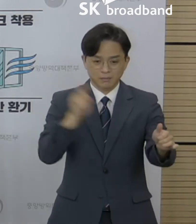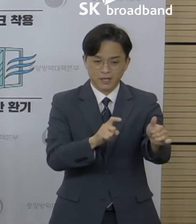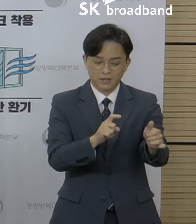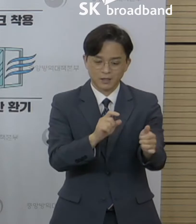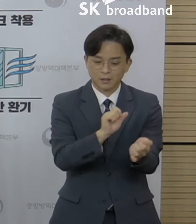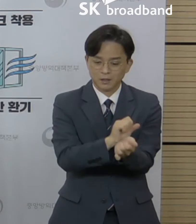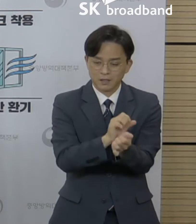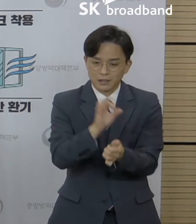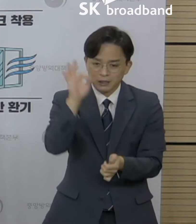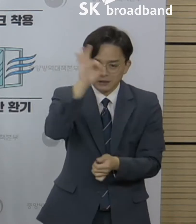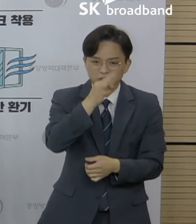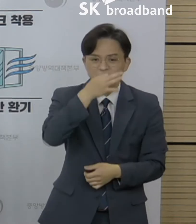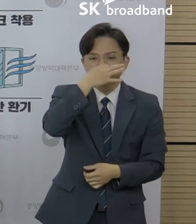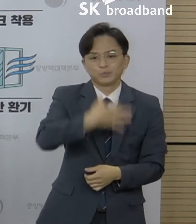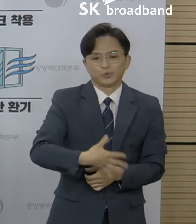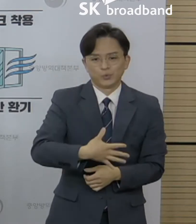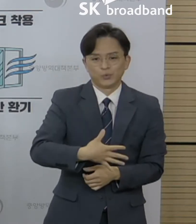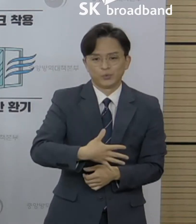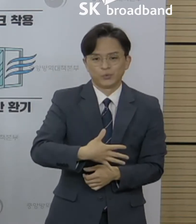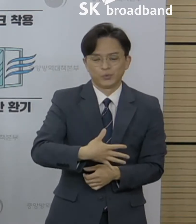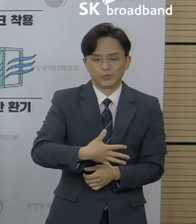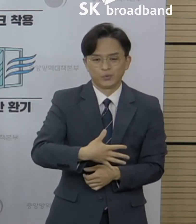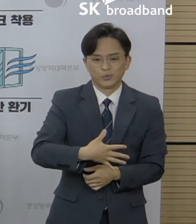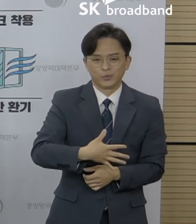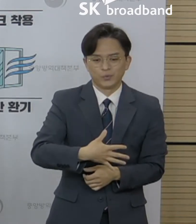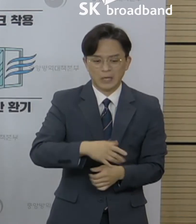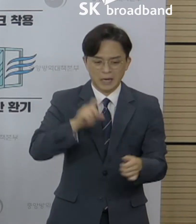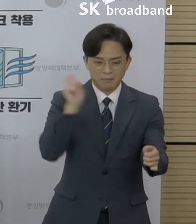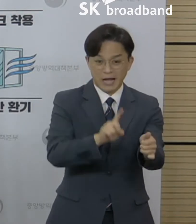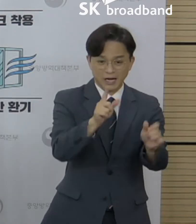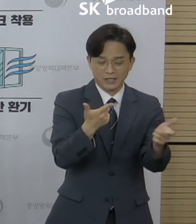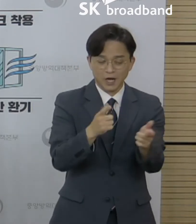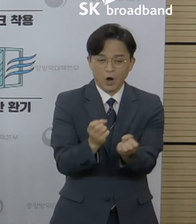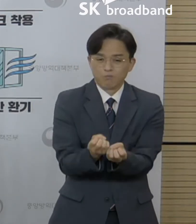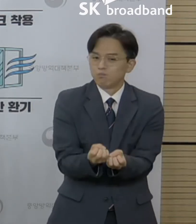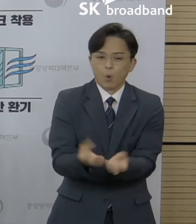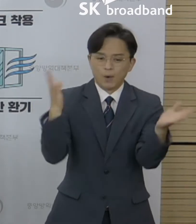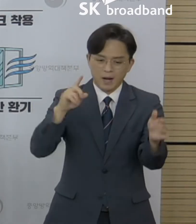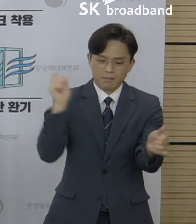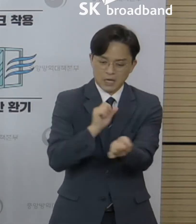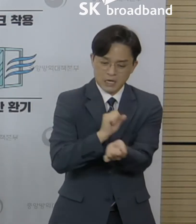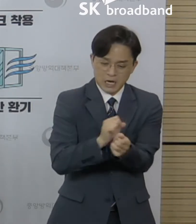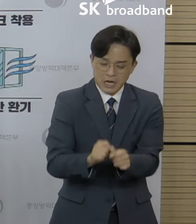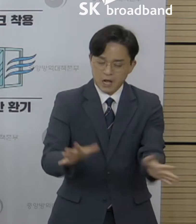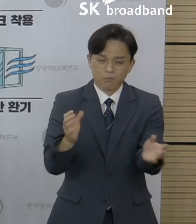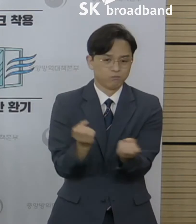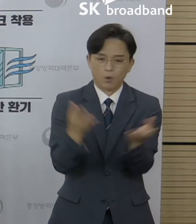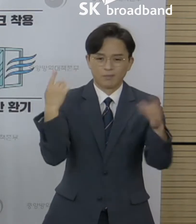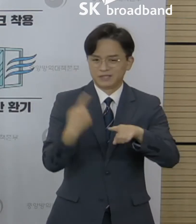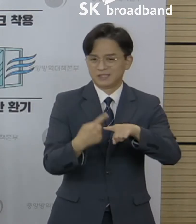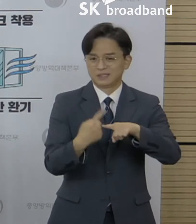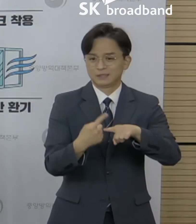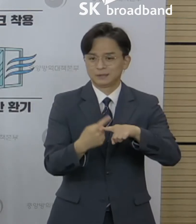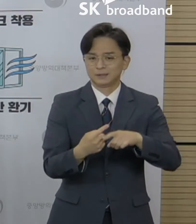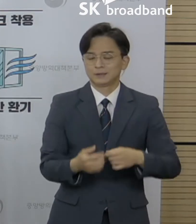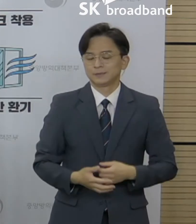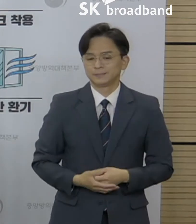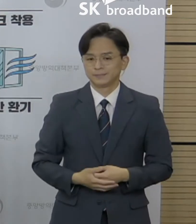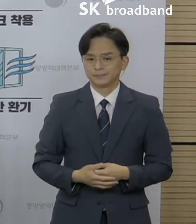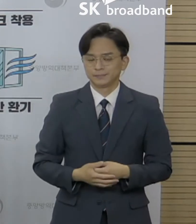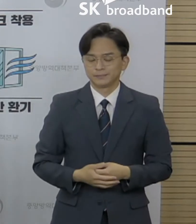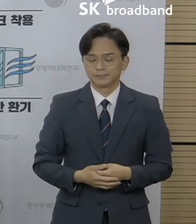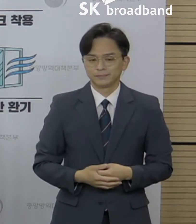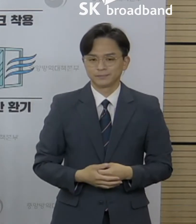그런 폭발적 발생을 야기할 수 있는 환경입니다. 이러한 장소에서 발생한 코로나19의